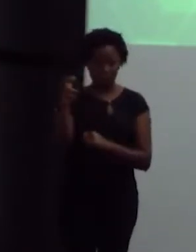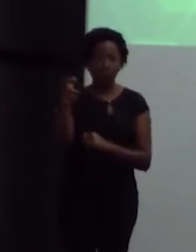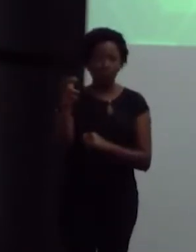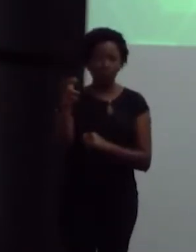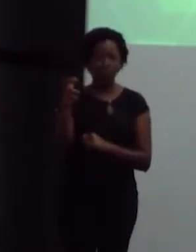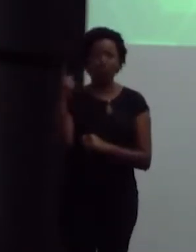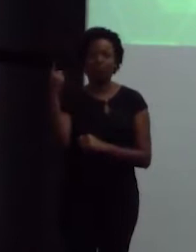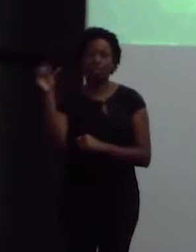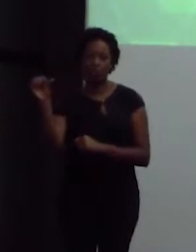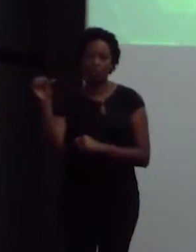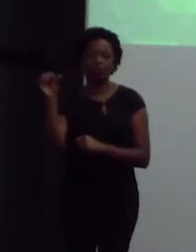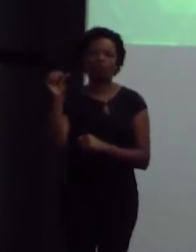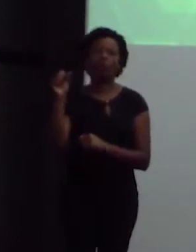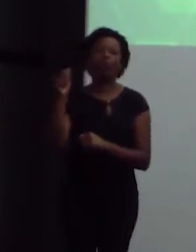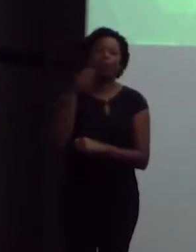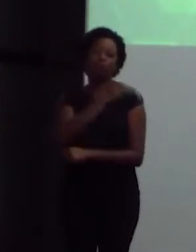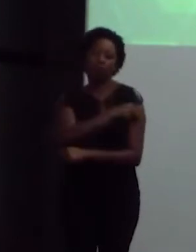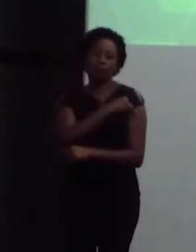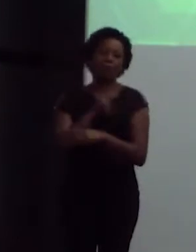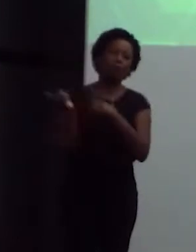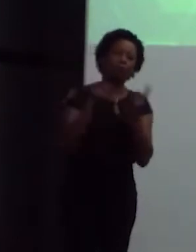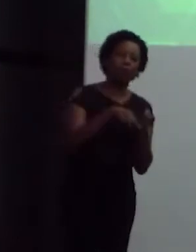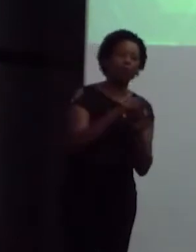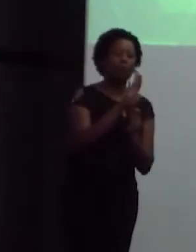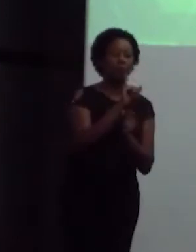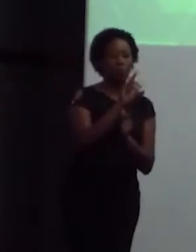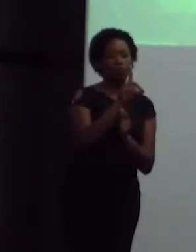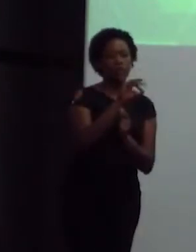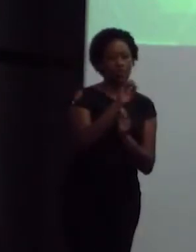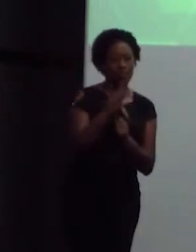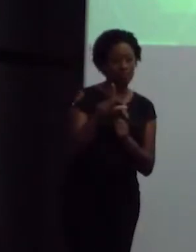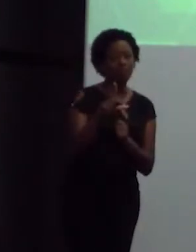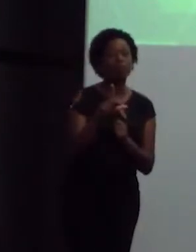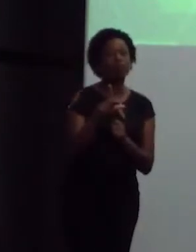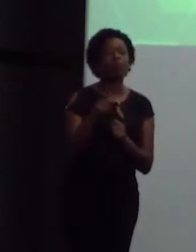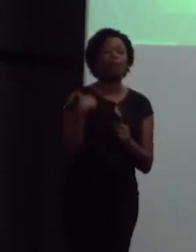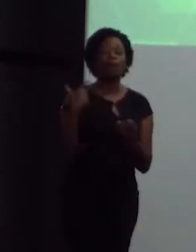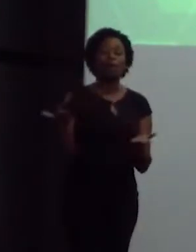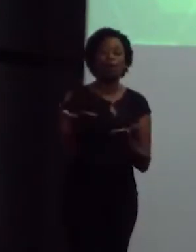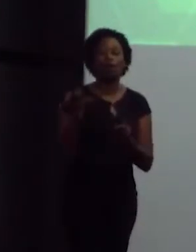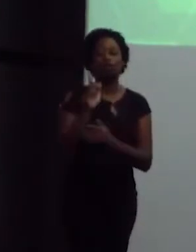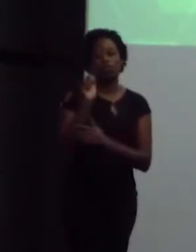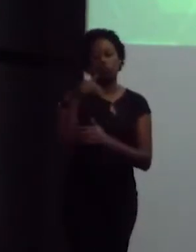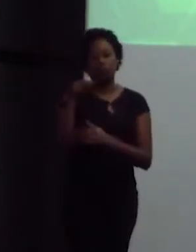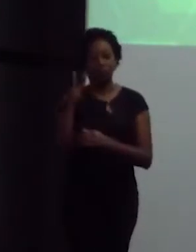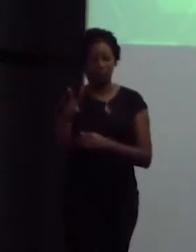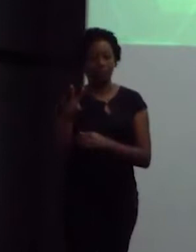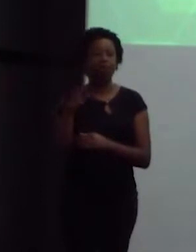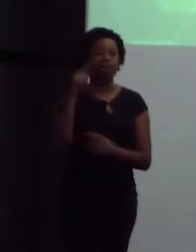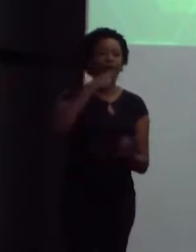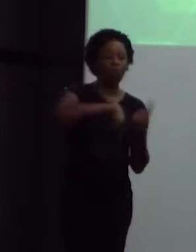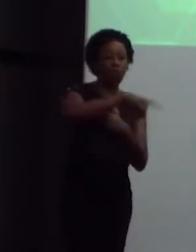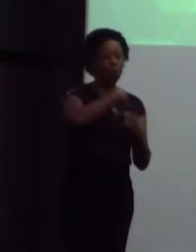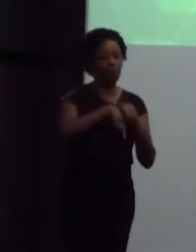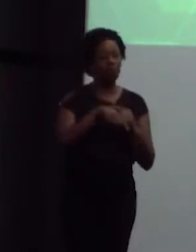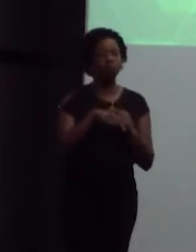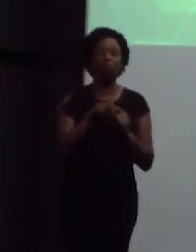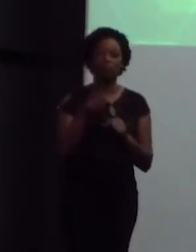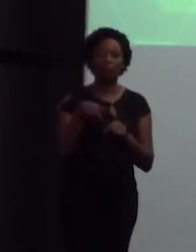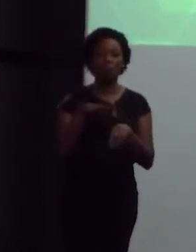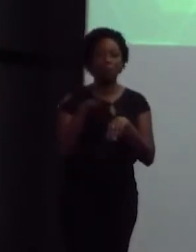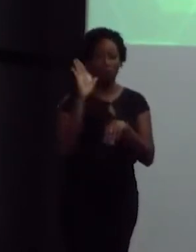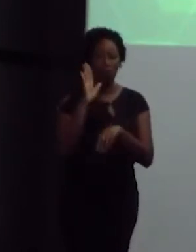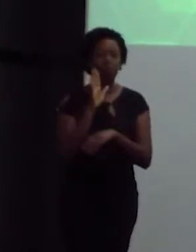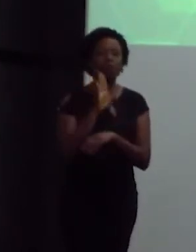Então, a gente está muito à frente dos outros países. E agora tem a chegada do gás natural e o gás natural renovável, que é muito conhecido